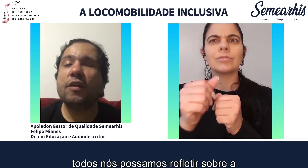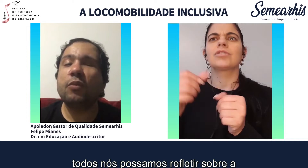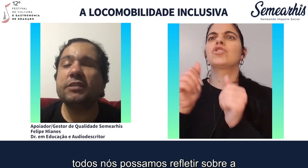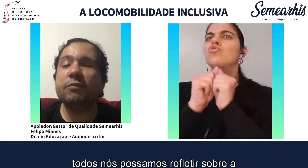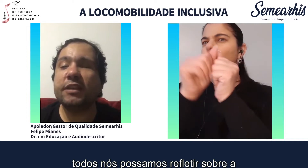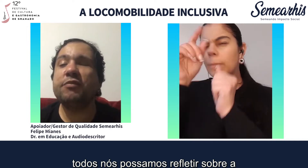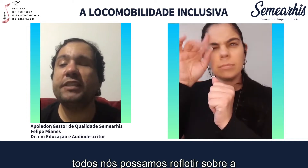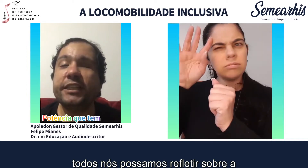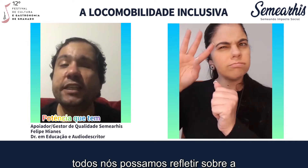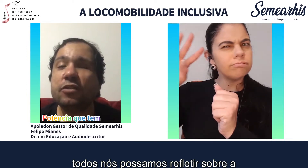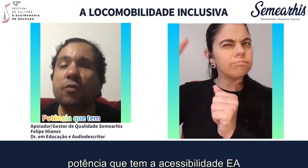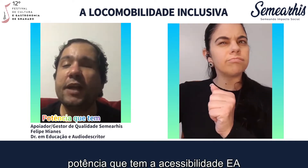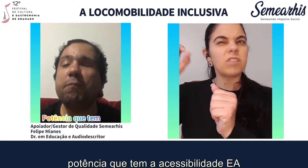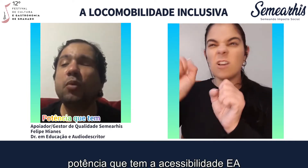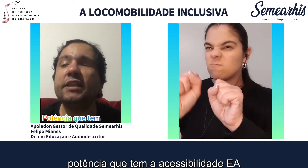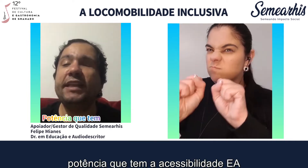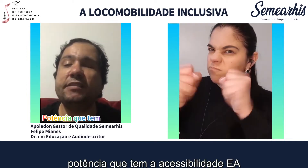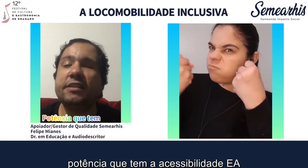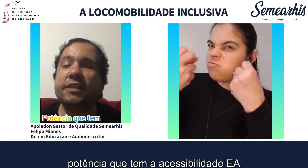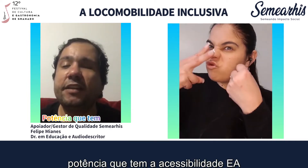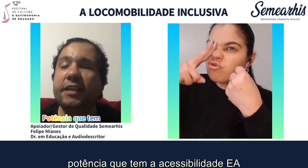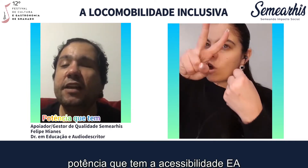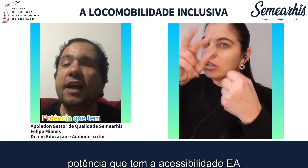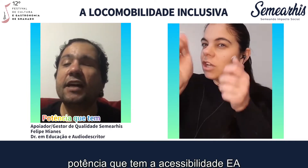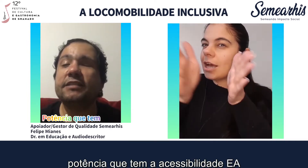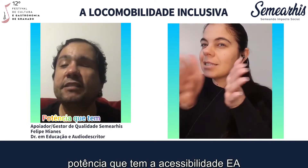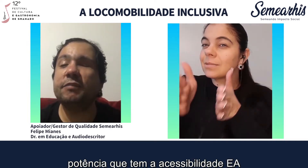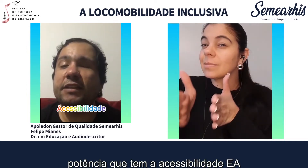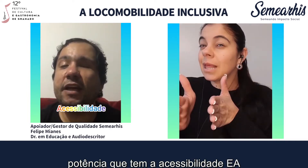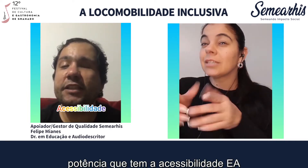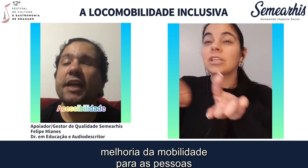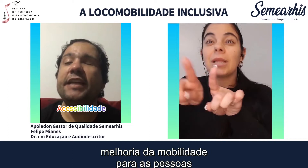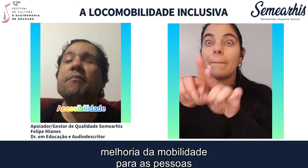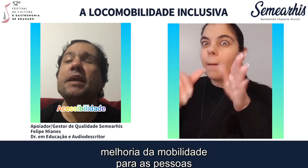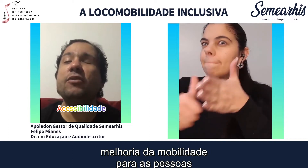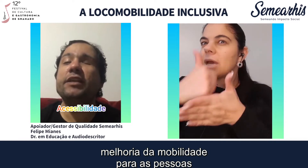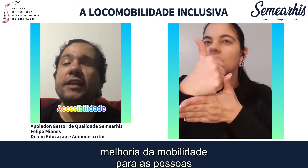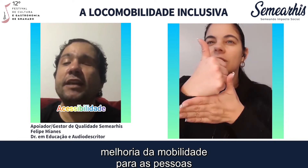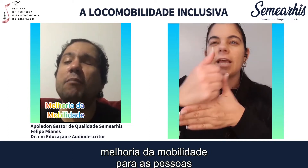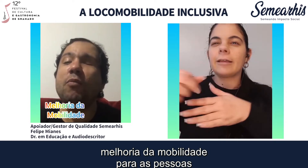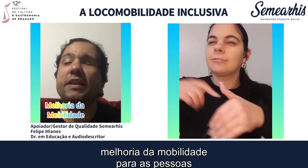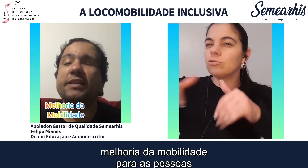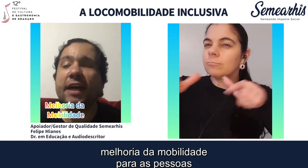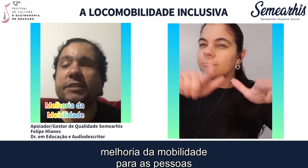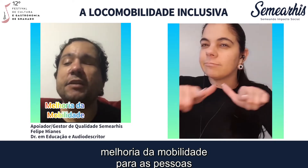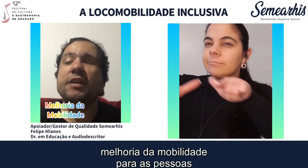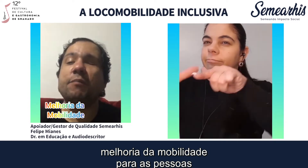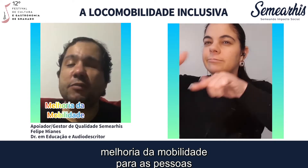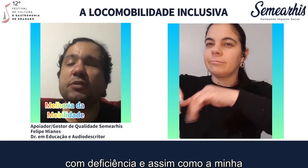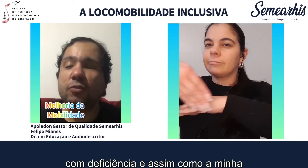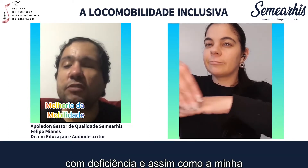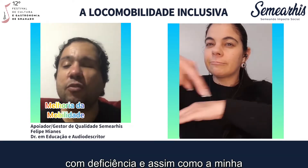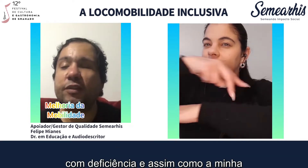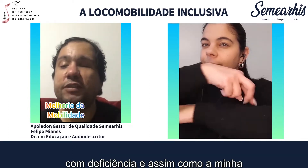nós possamos refletir sobre a potência que tem a acessibilidade e a melhoria da mobilidade